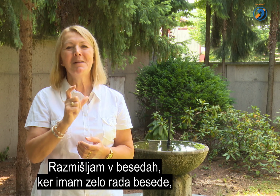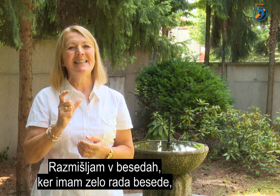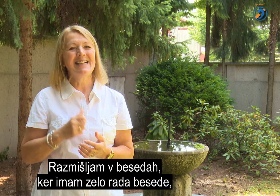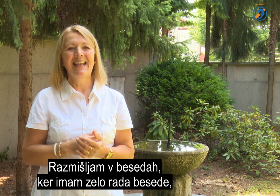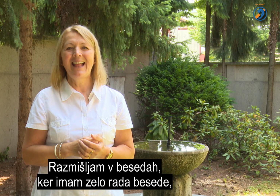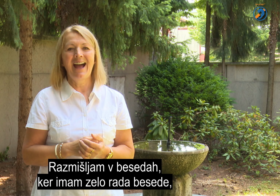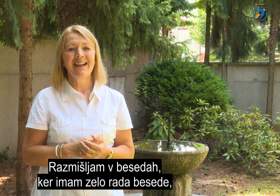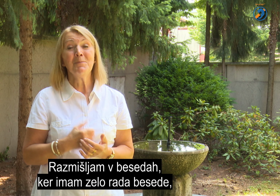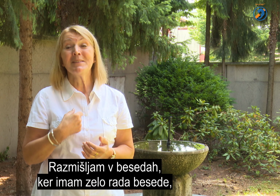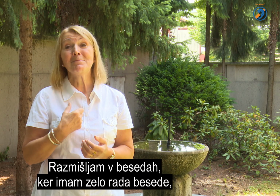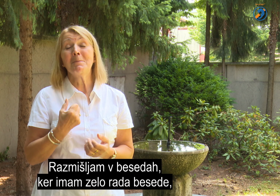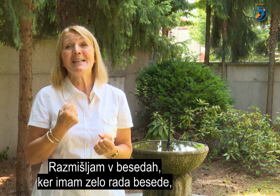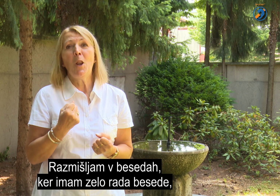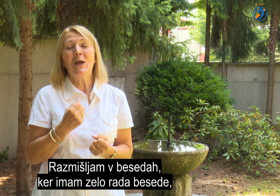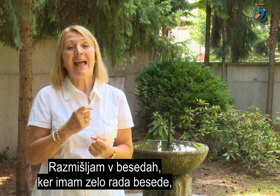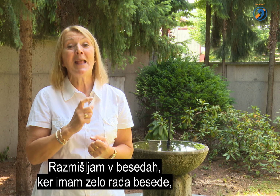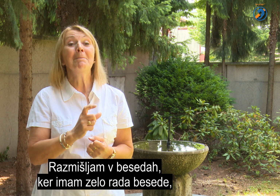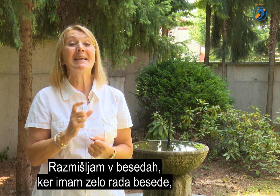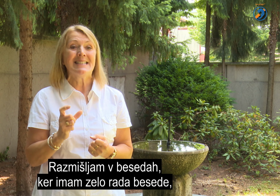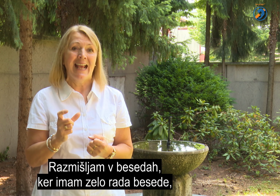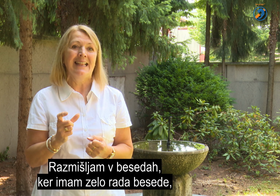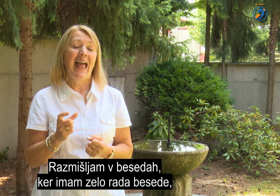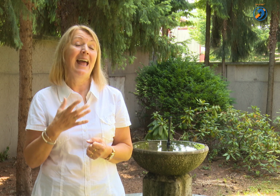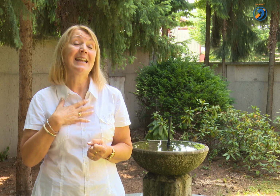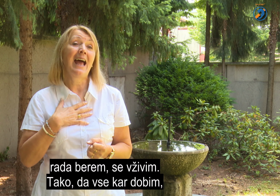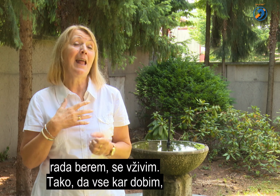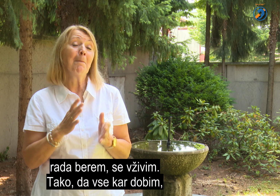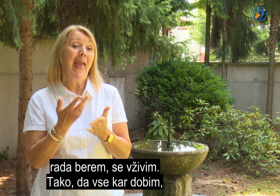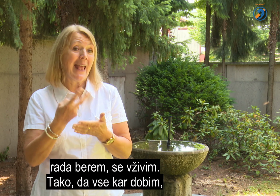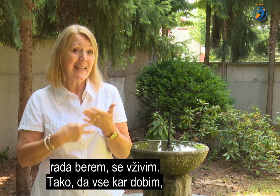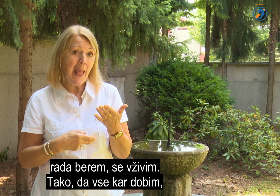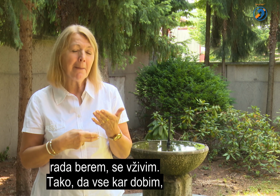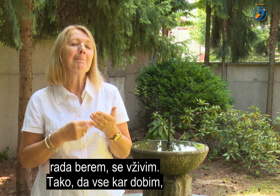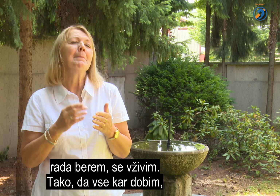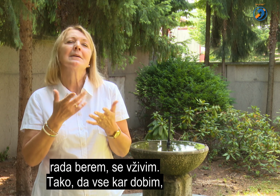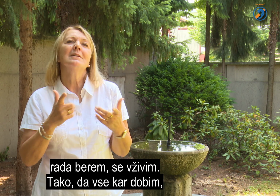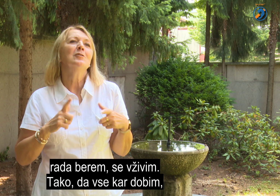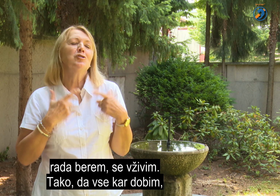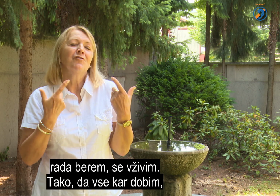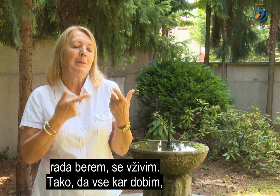Razmišljam v besedah, ker imam zelo rada besede, rada berem, se vživim.